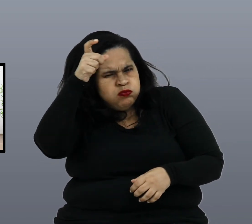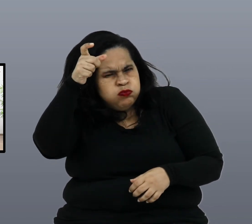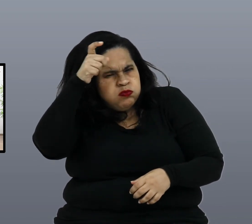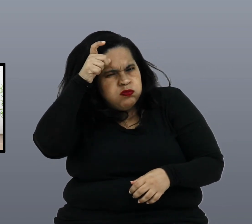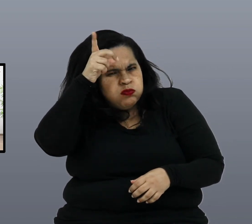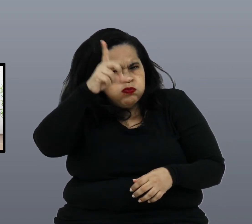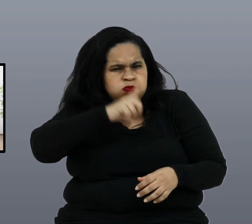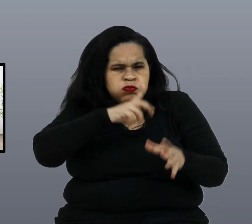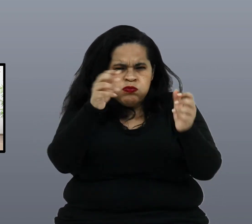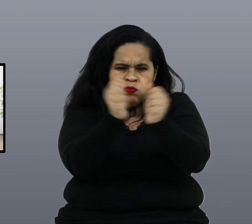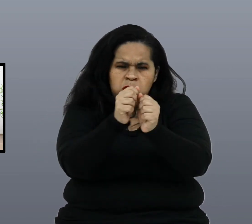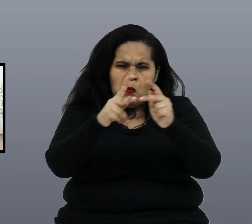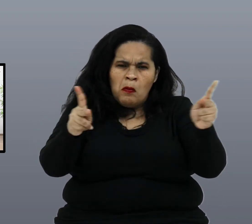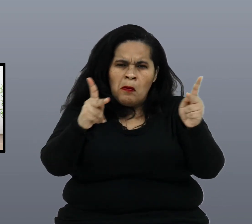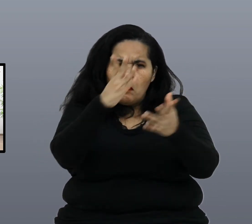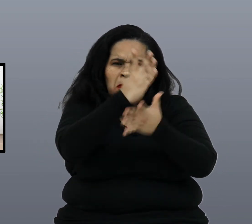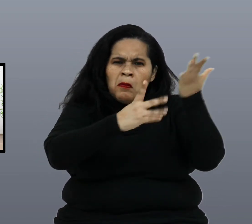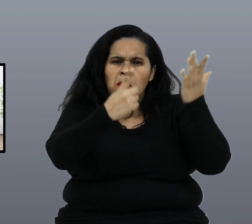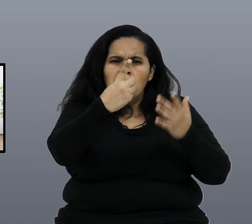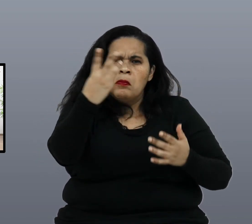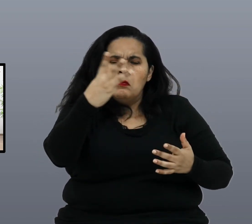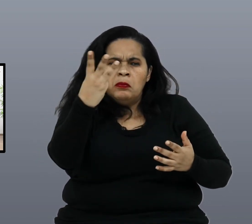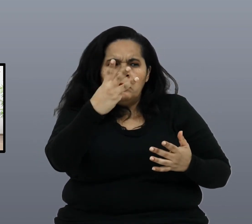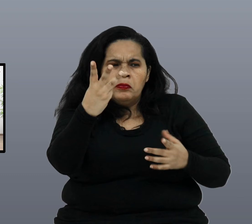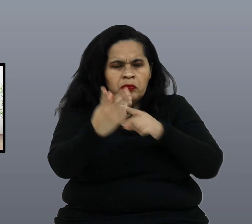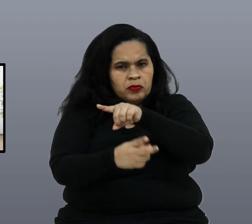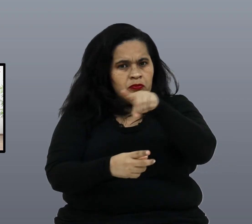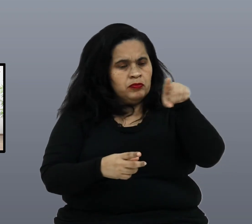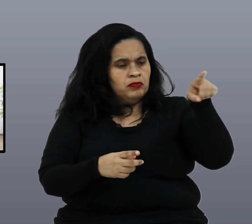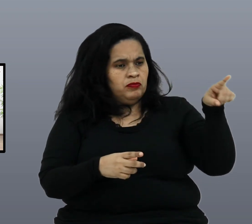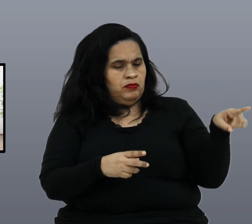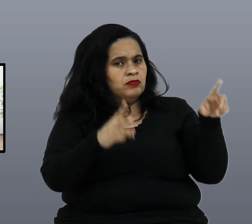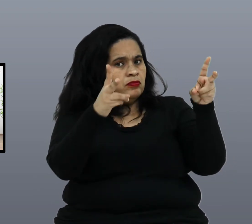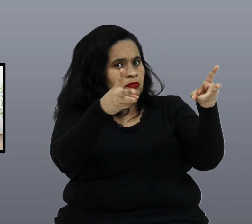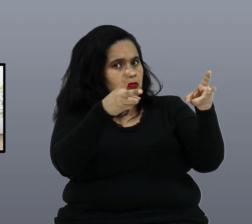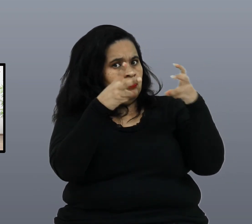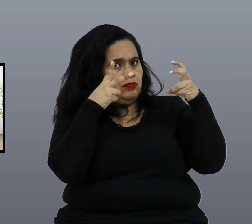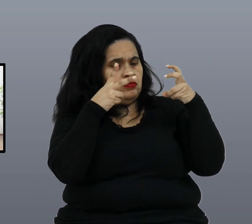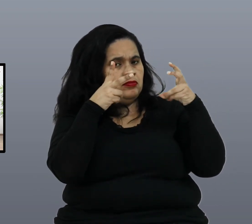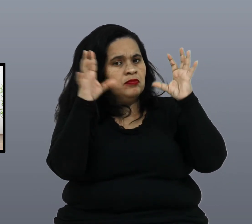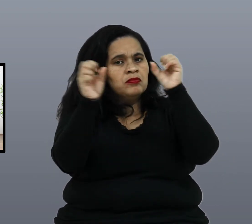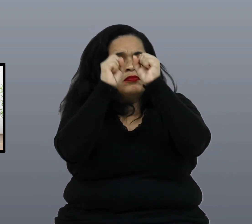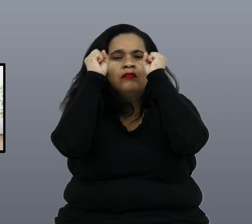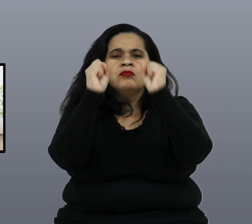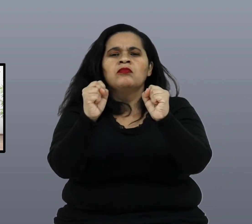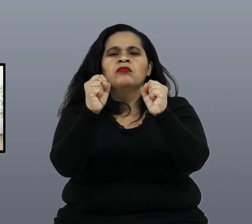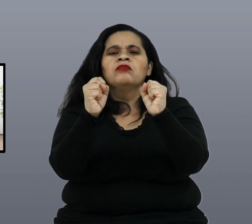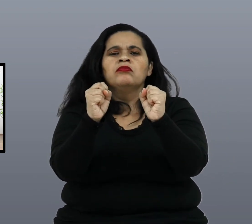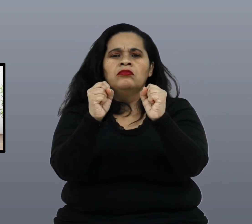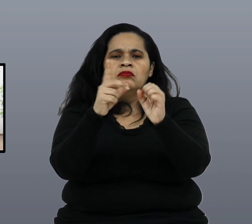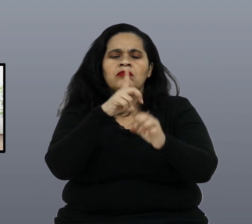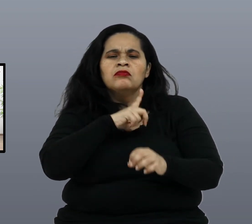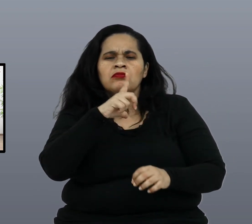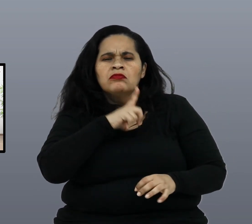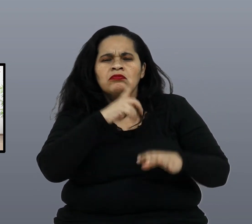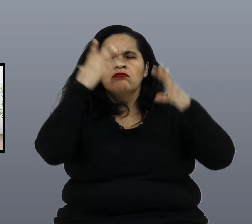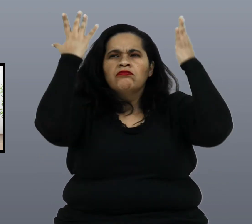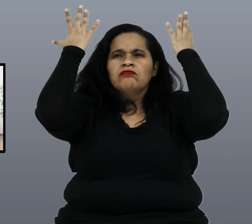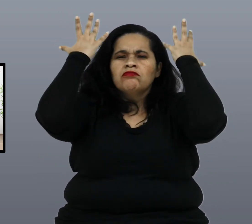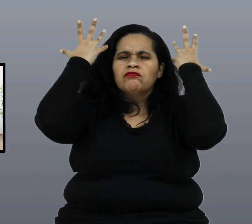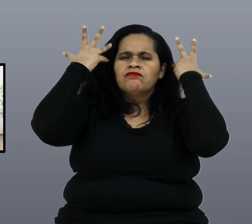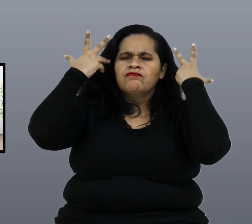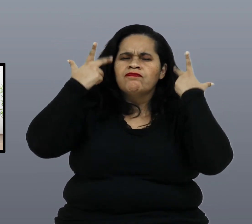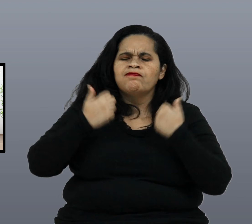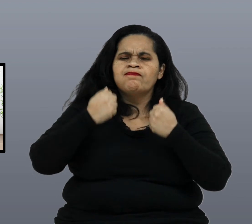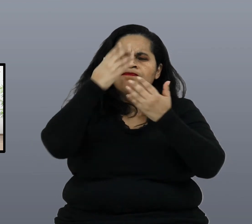no Apocalipse capítulo 13, né? Se você for pegar os poderes que tem lá os animais que aparecem no